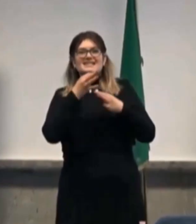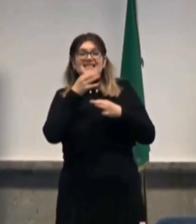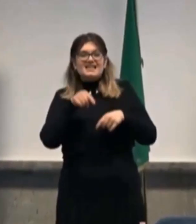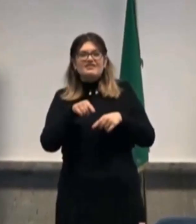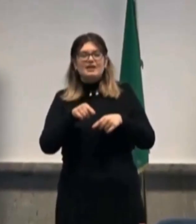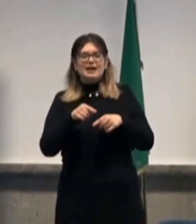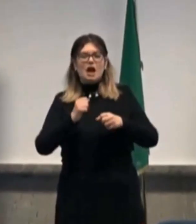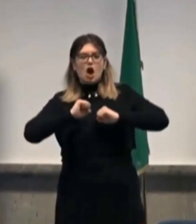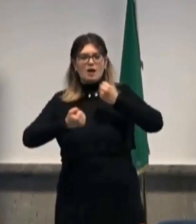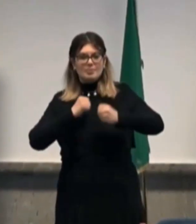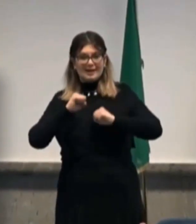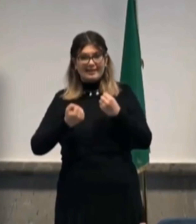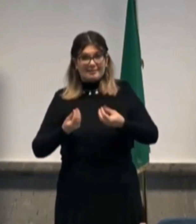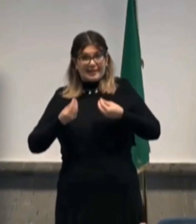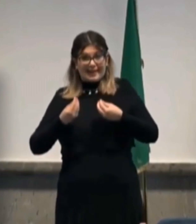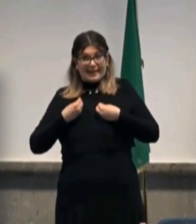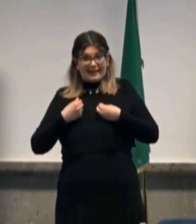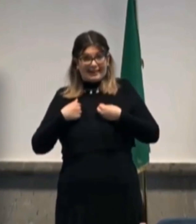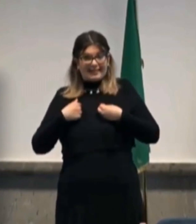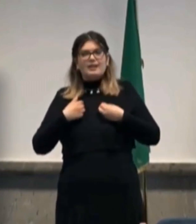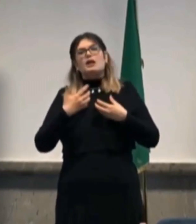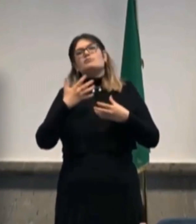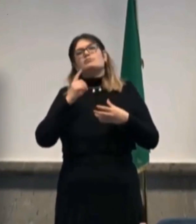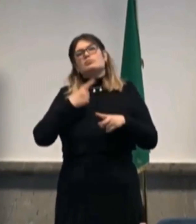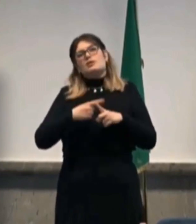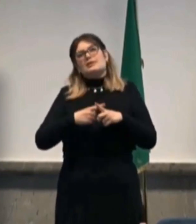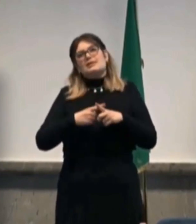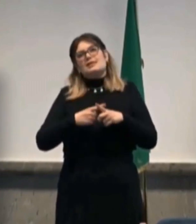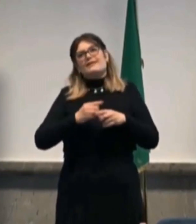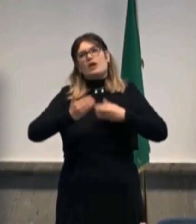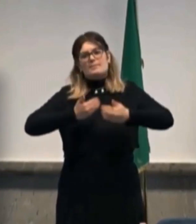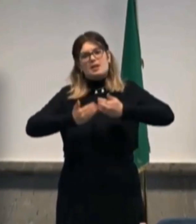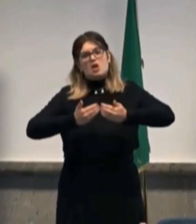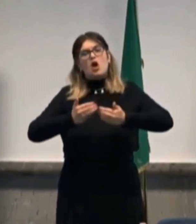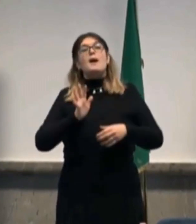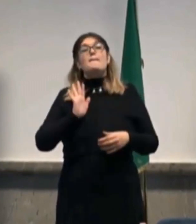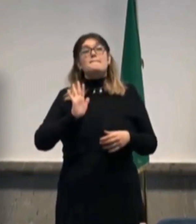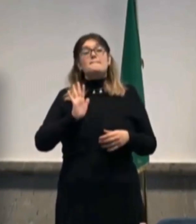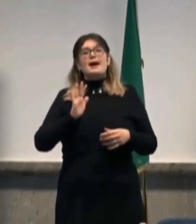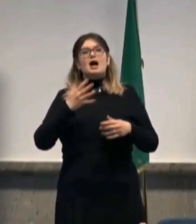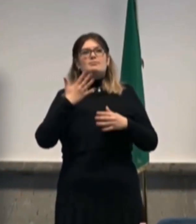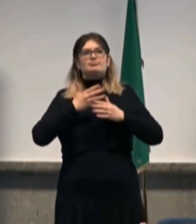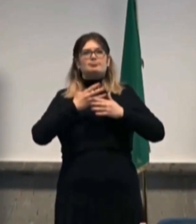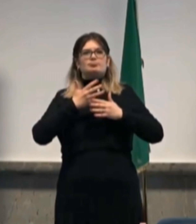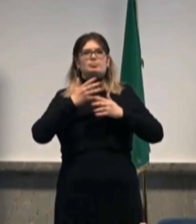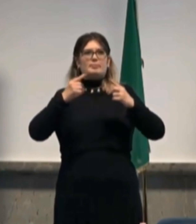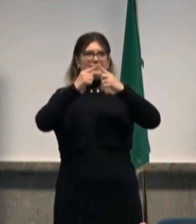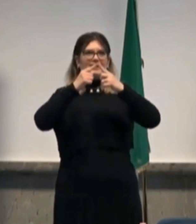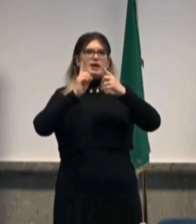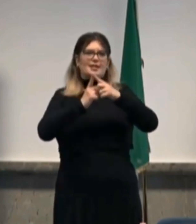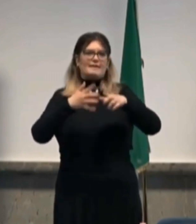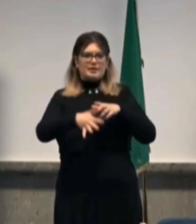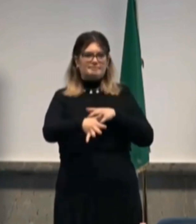quasi 50 per cento del totale nazionale secondo i dati forniti al presidente dell'istituto superiore di sanità